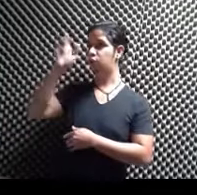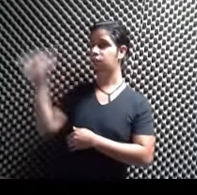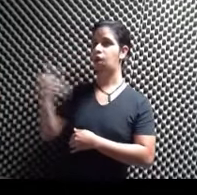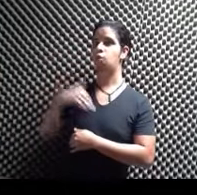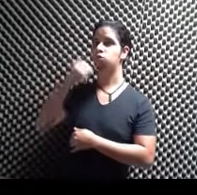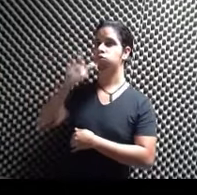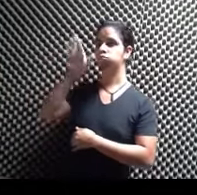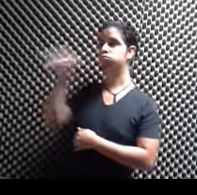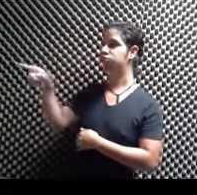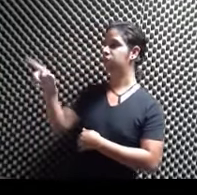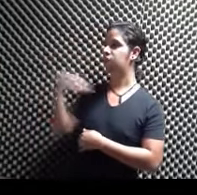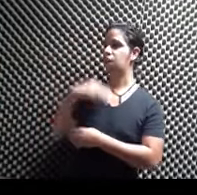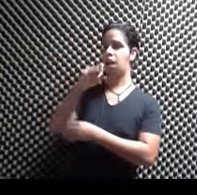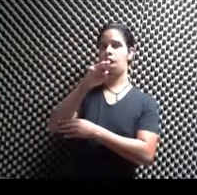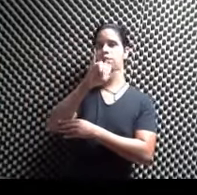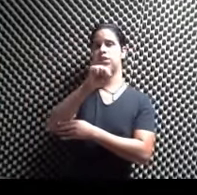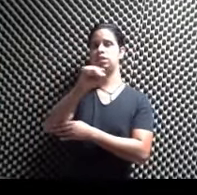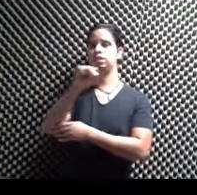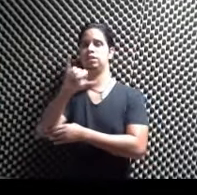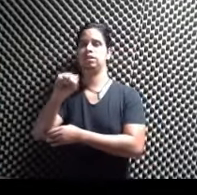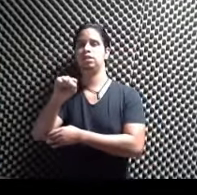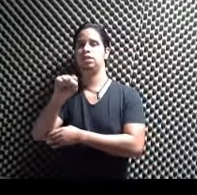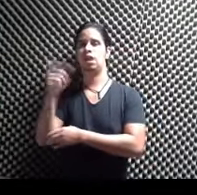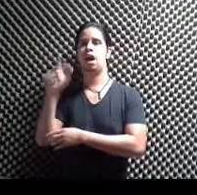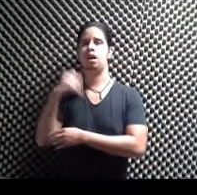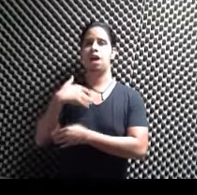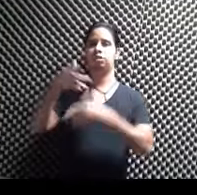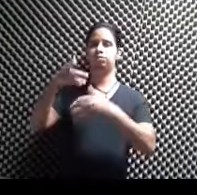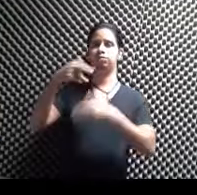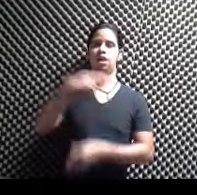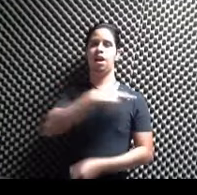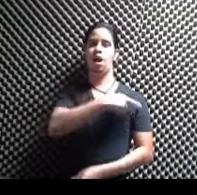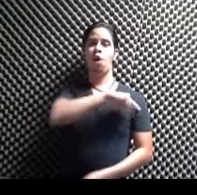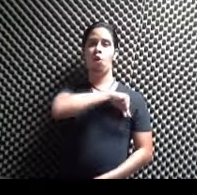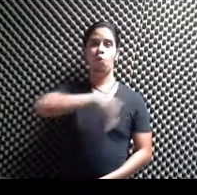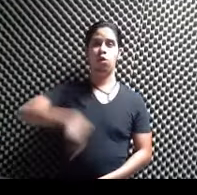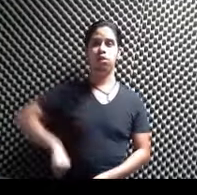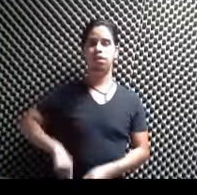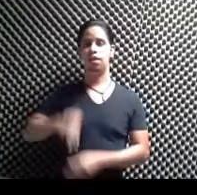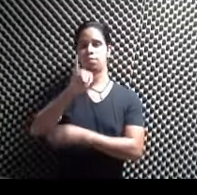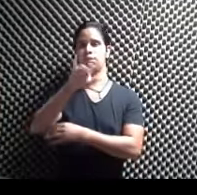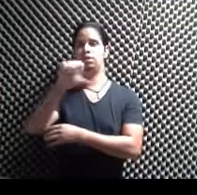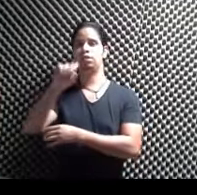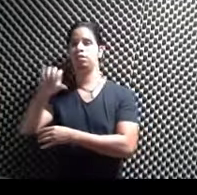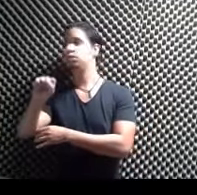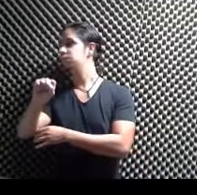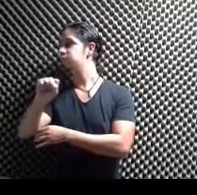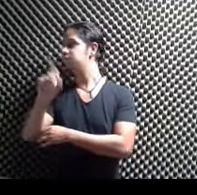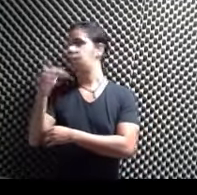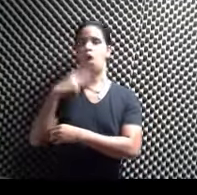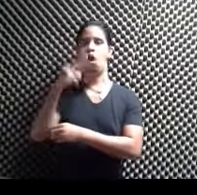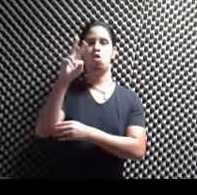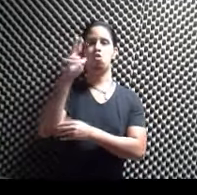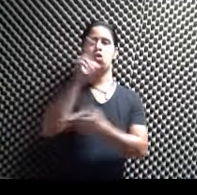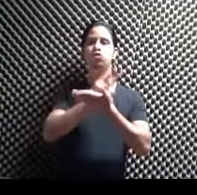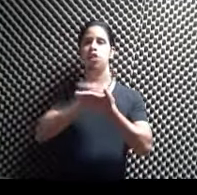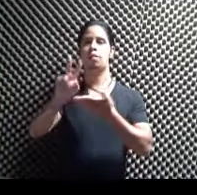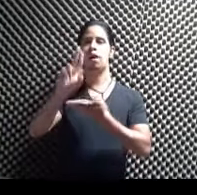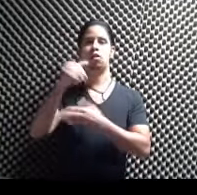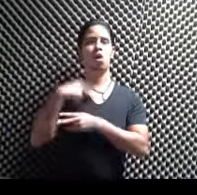la Missy! ¡A la reina de las Missys! Dos semanas que no nos veía. ¿A que